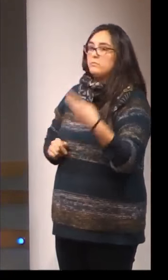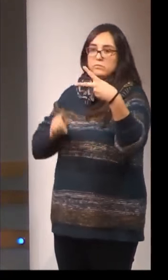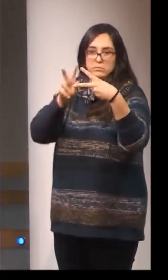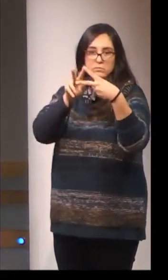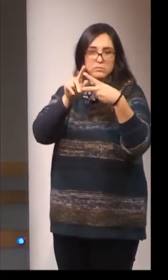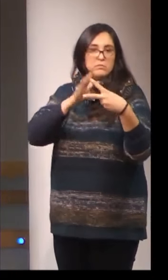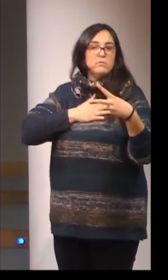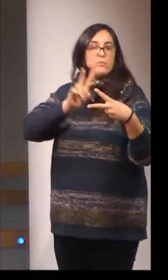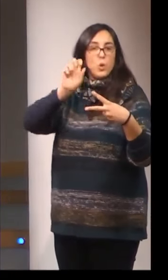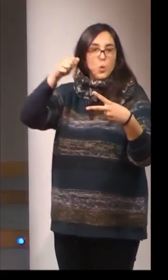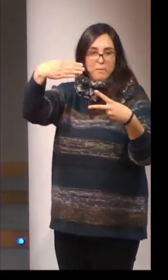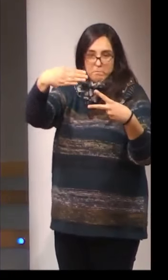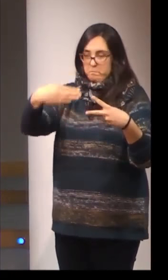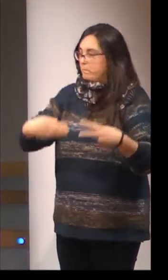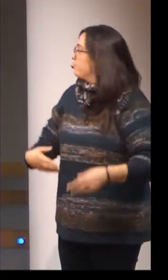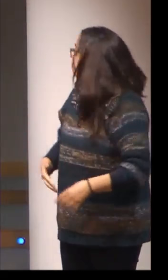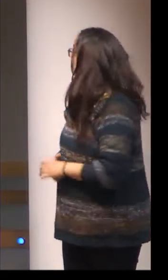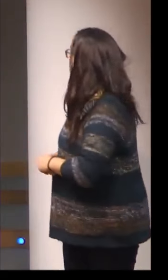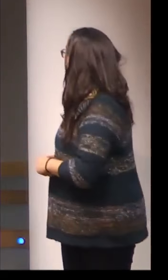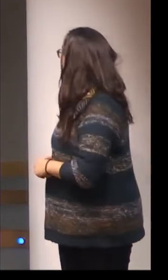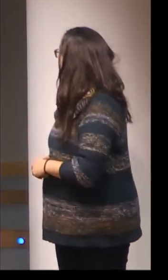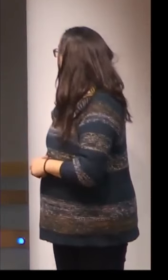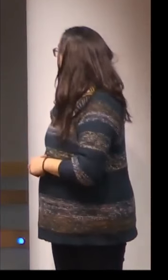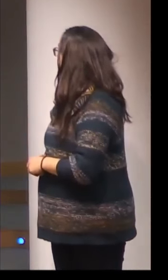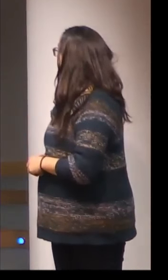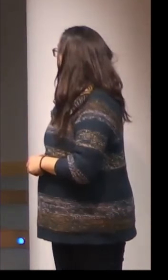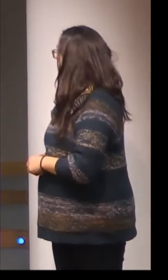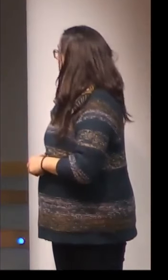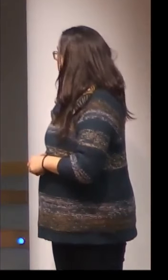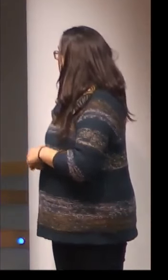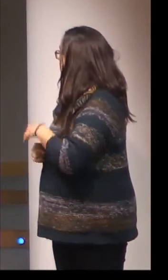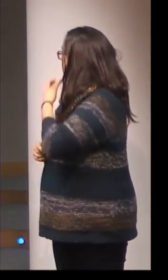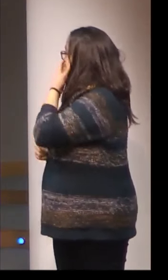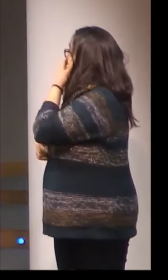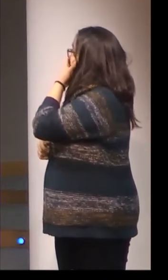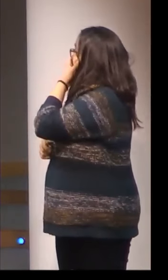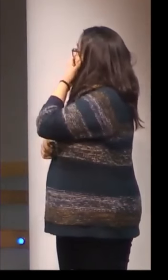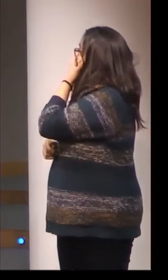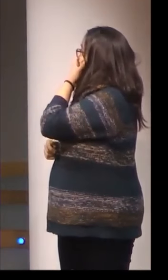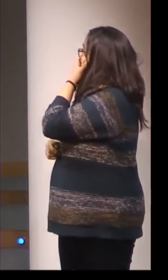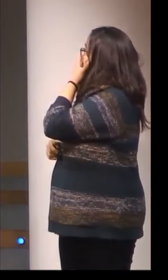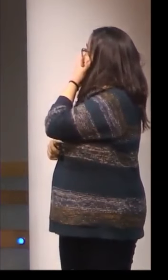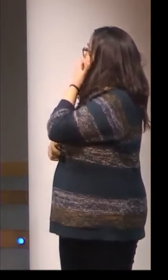en concreto en las noticias del tiempo. Y esto lo lleva a cabo la Universidad Autónoma de Barcelona.